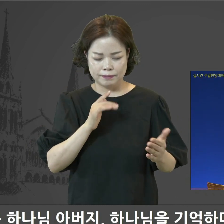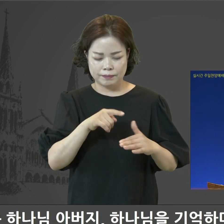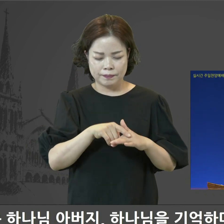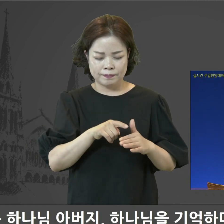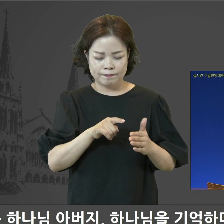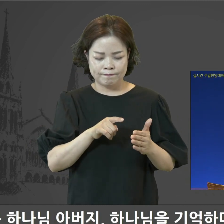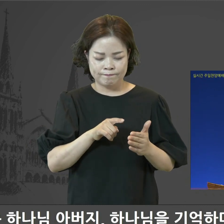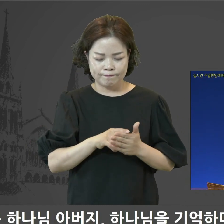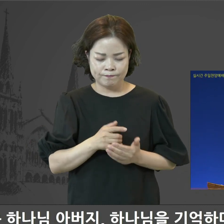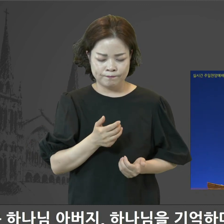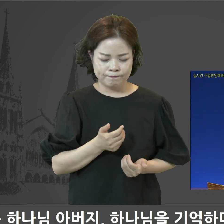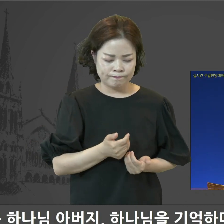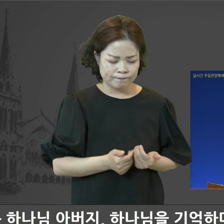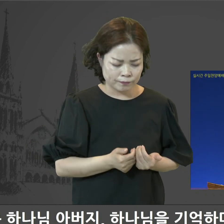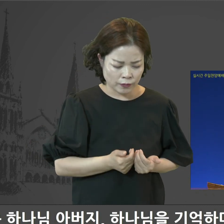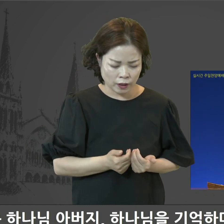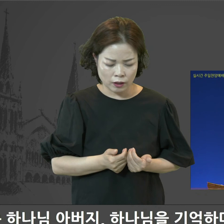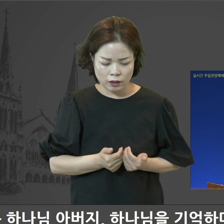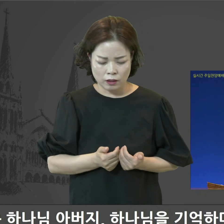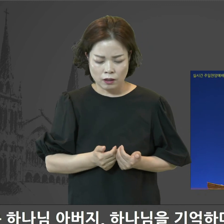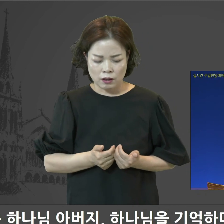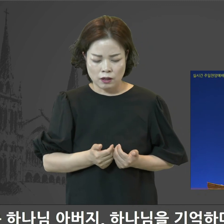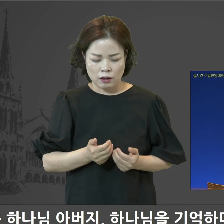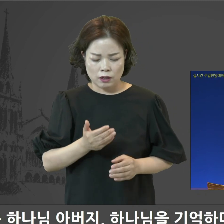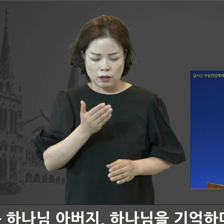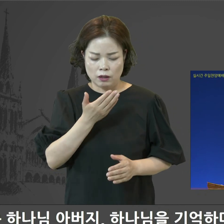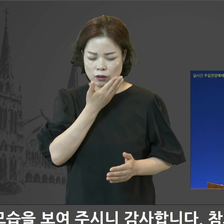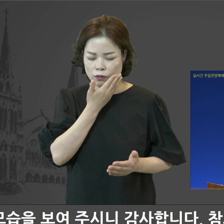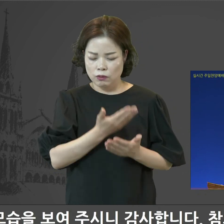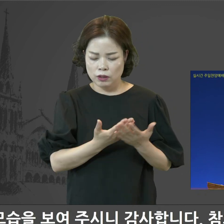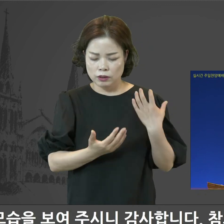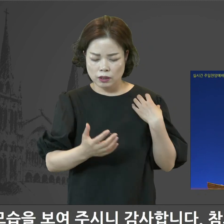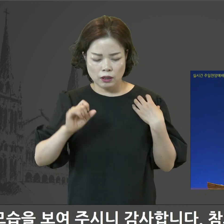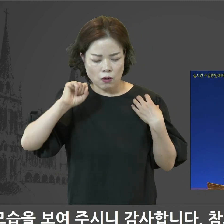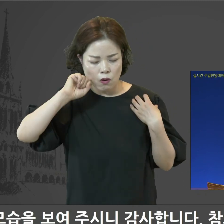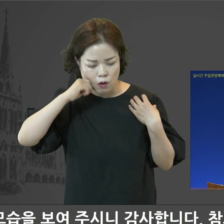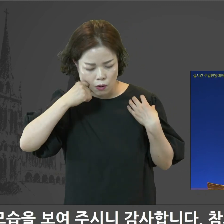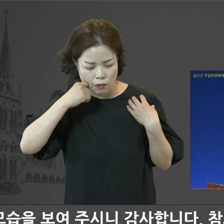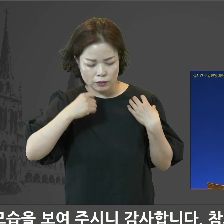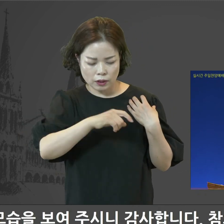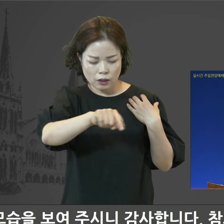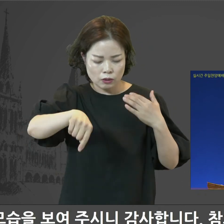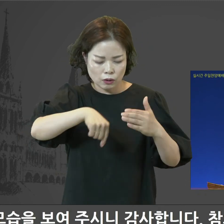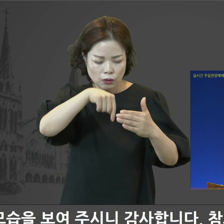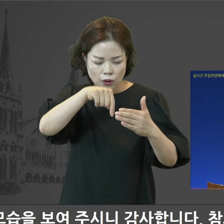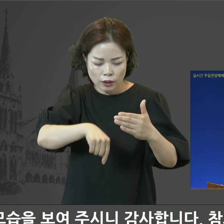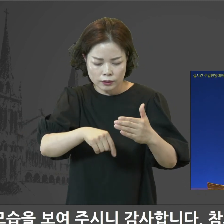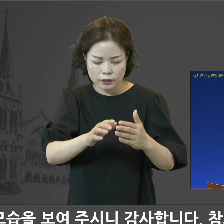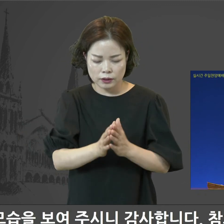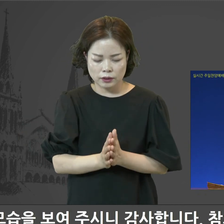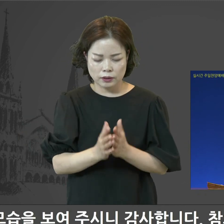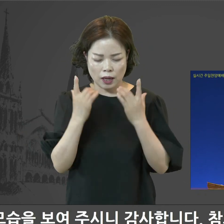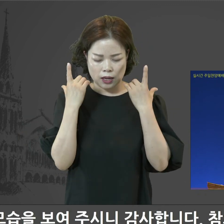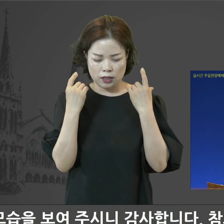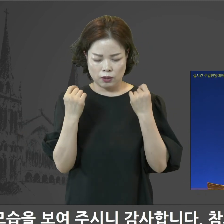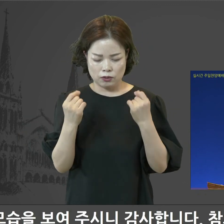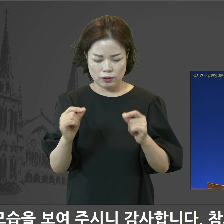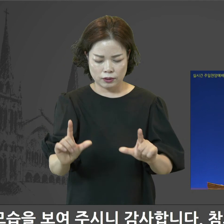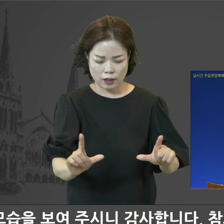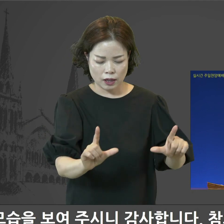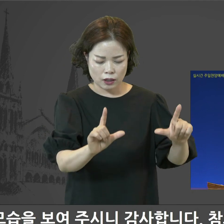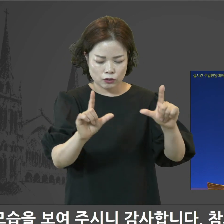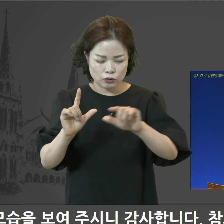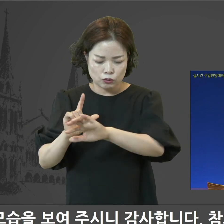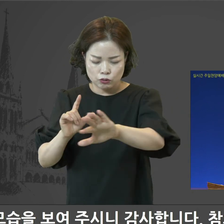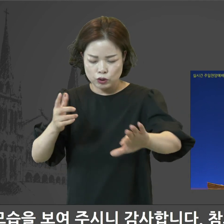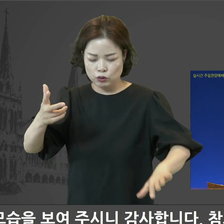마음이 흔들리고 중심을 잡기 힘든 세상을 살아가고 있지만 그 가운데 일관되게 살아갈 수 있도록